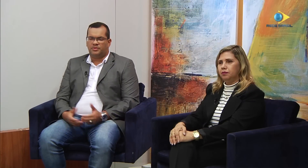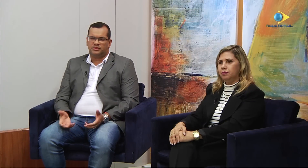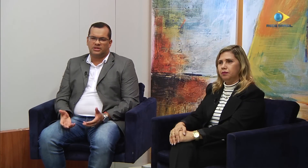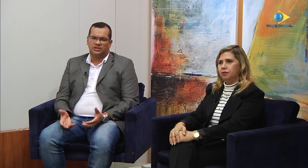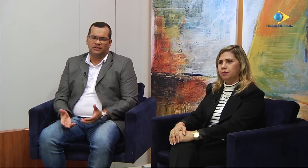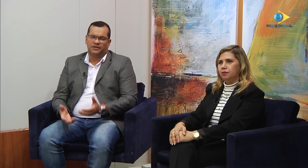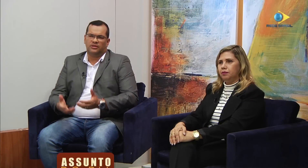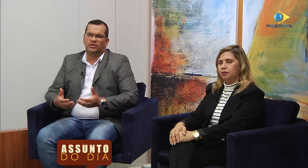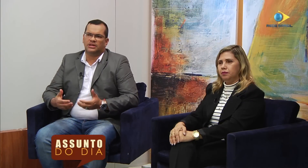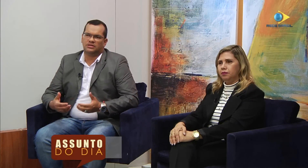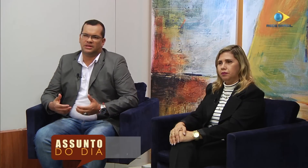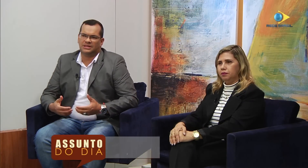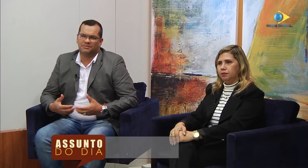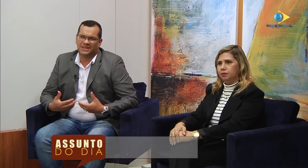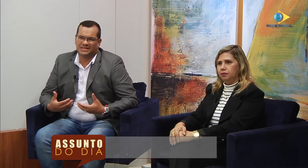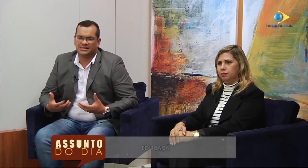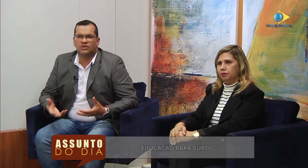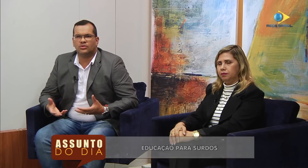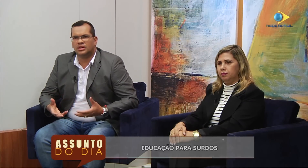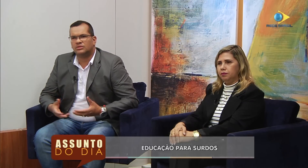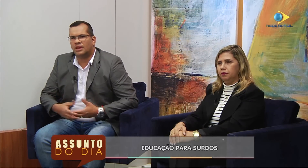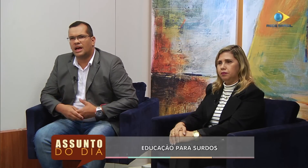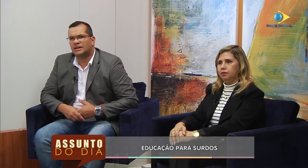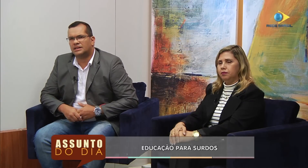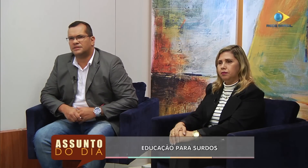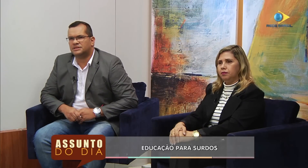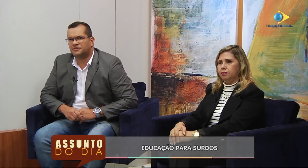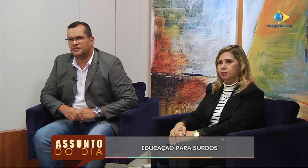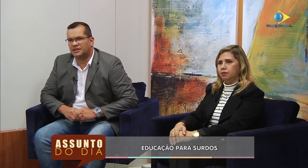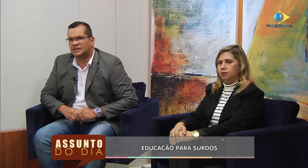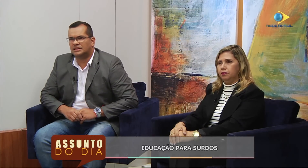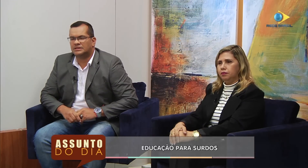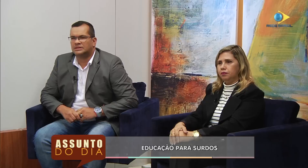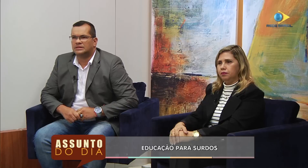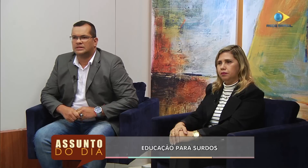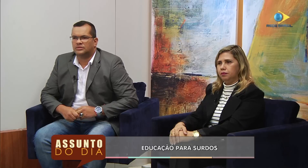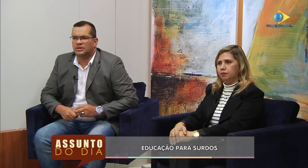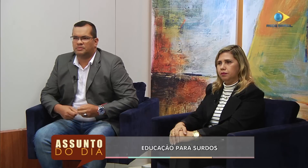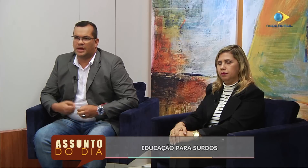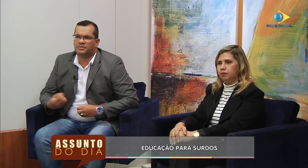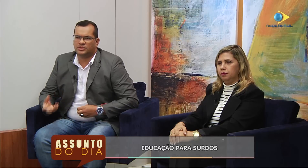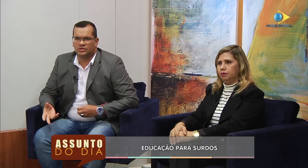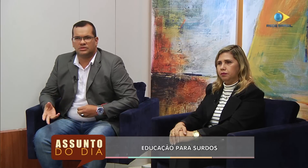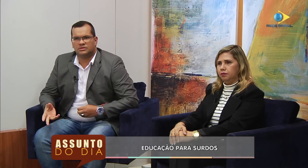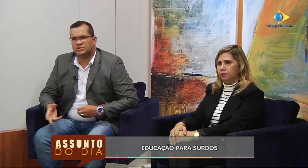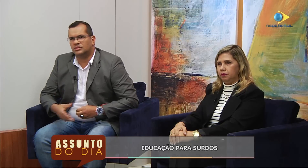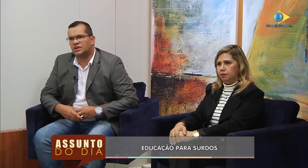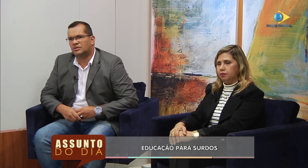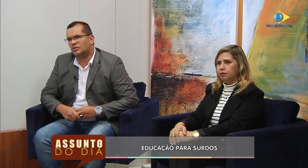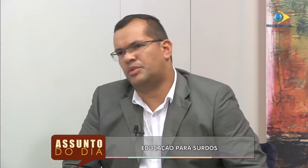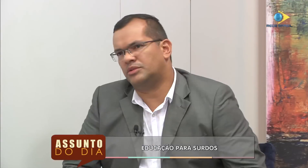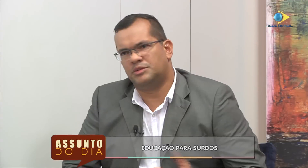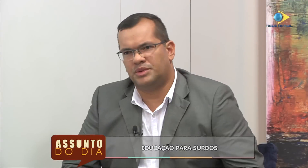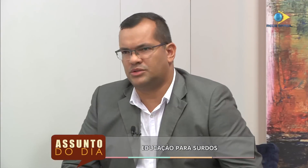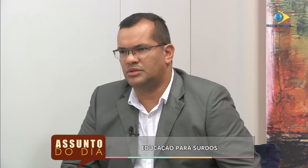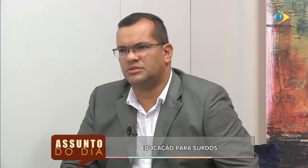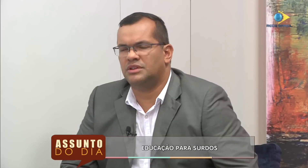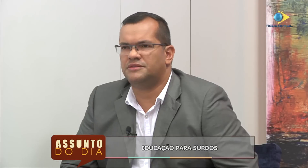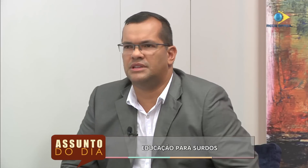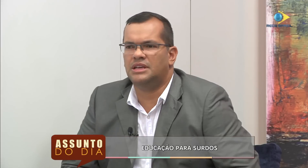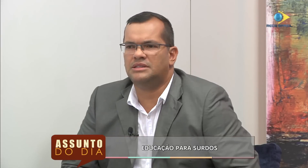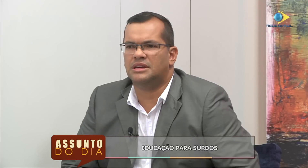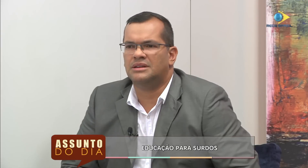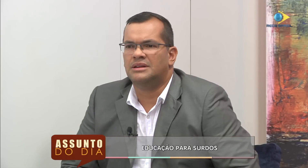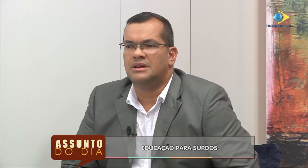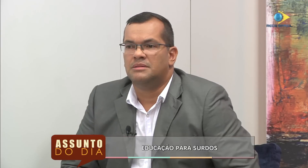Como a professora Adriana falou, a questão da adaptação curricular, que ela deve ser feita para a pessoa surda ou para outras pessoas